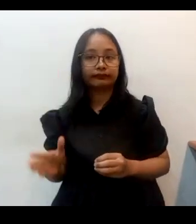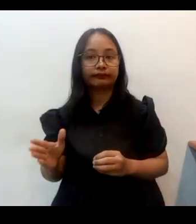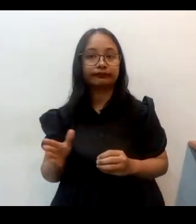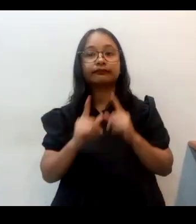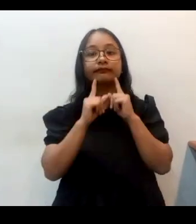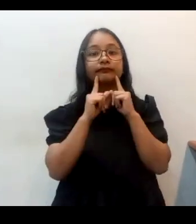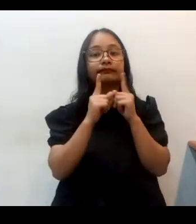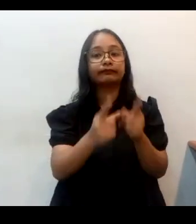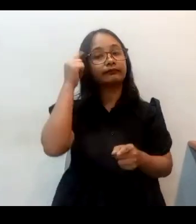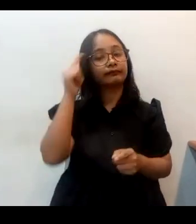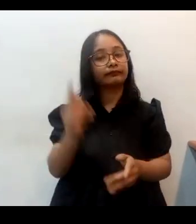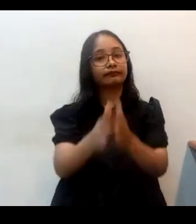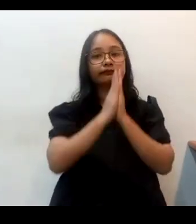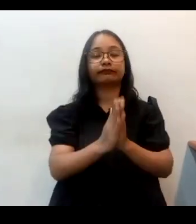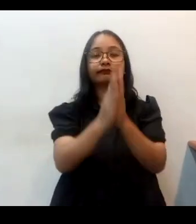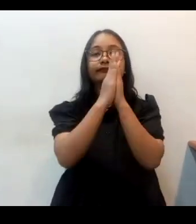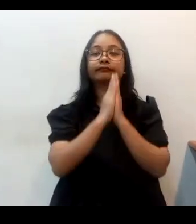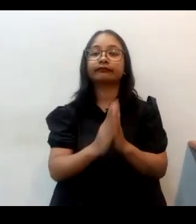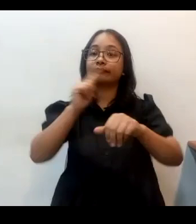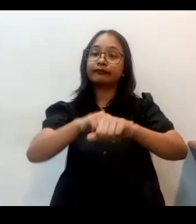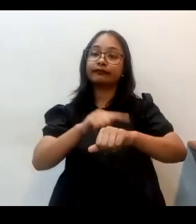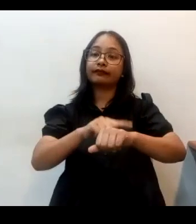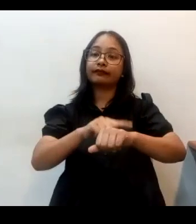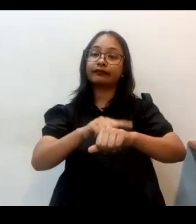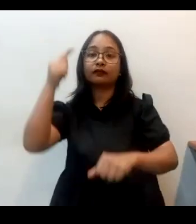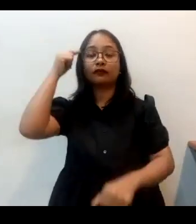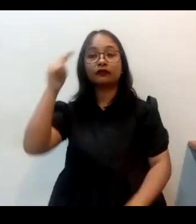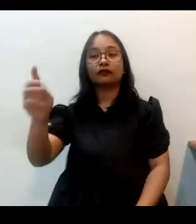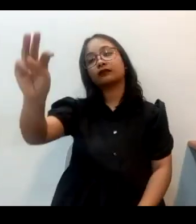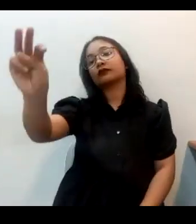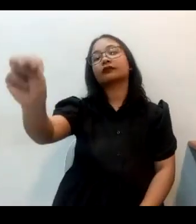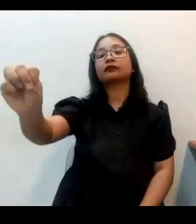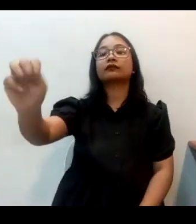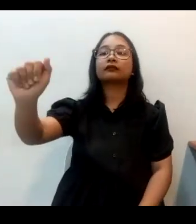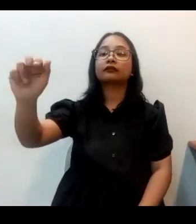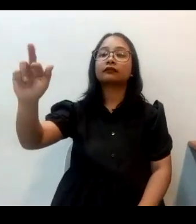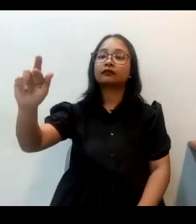ng Diyos. In Marinduque Mission, we in the first mission, I